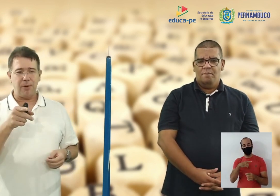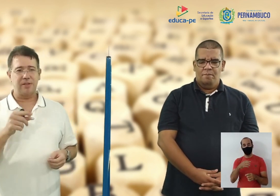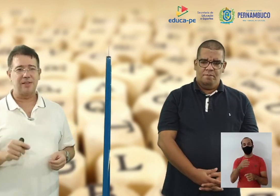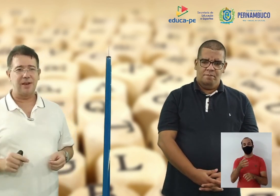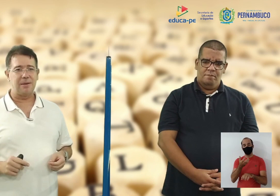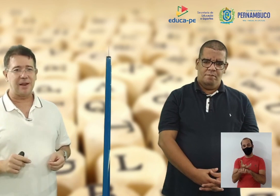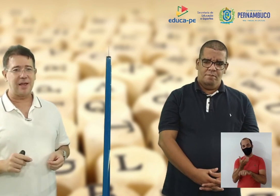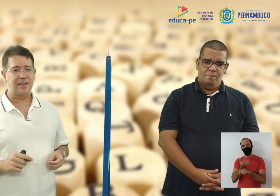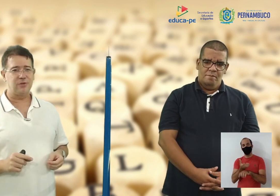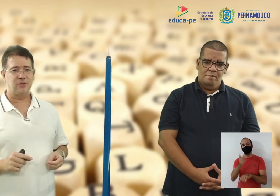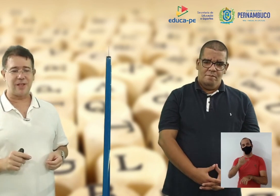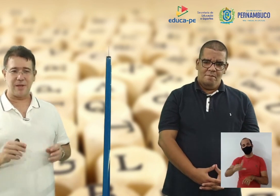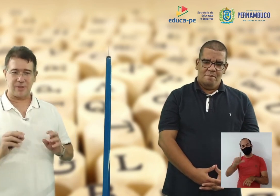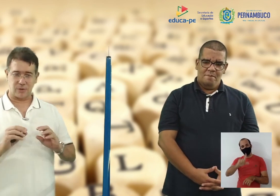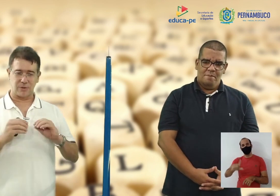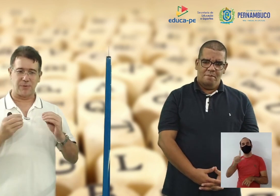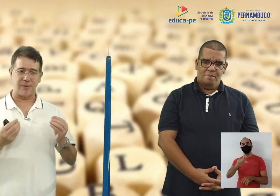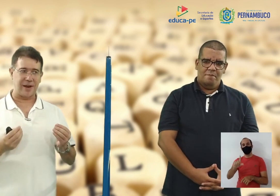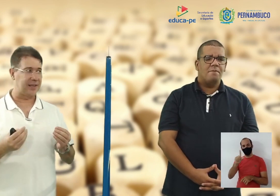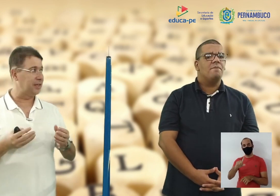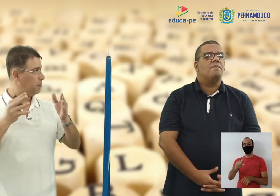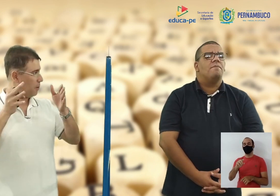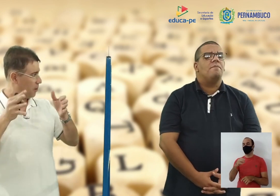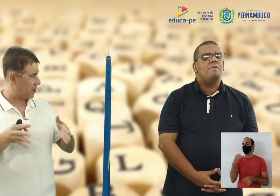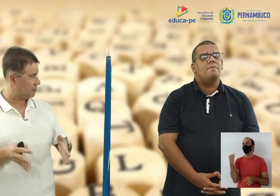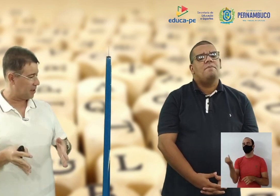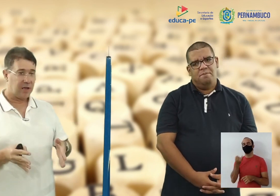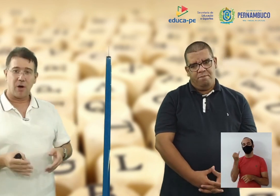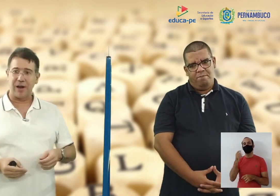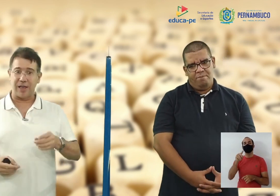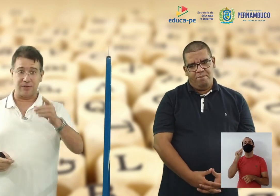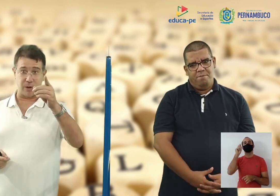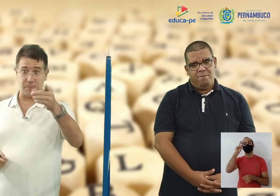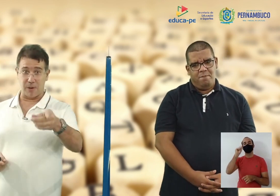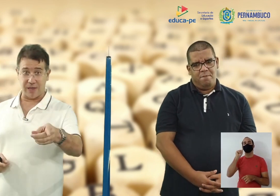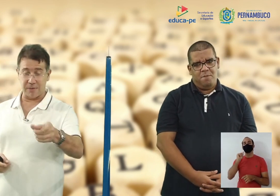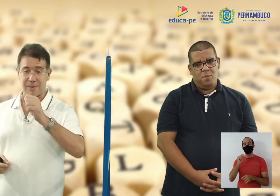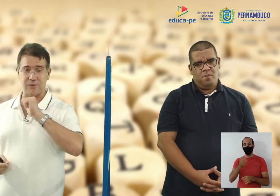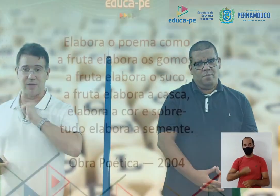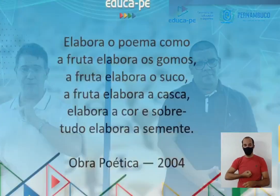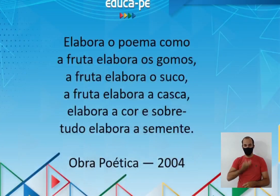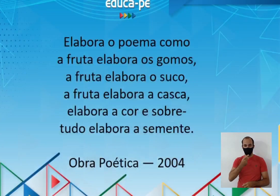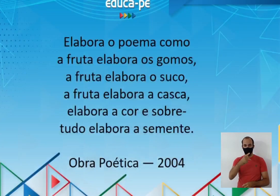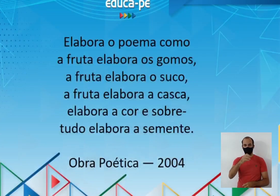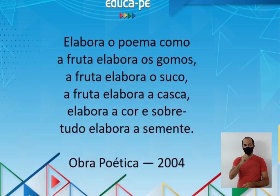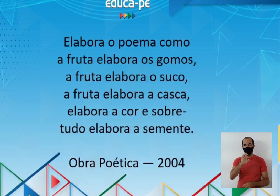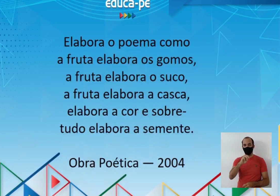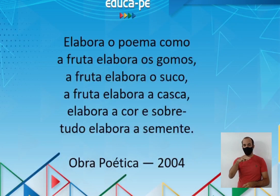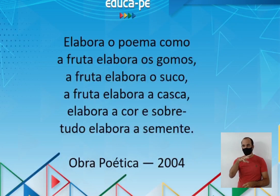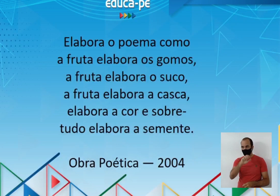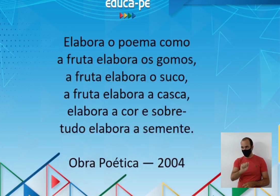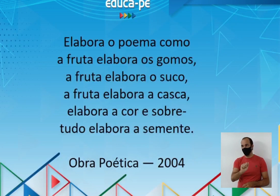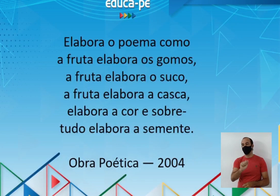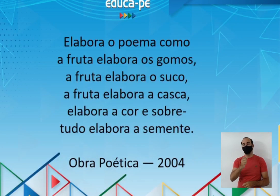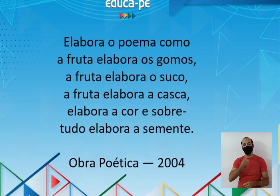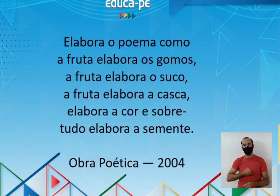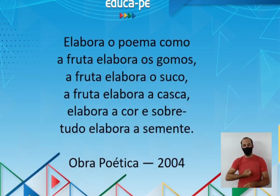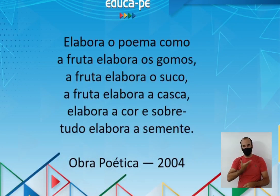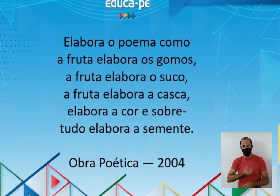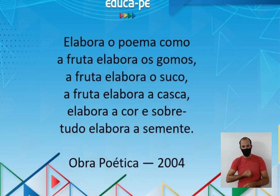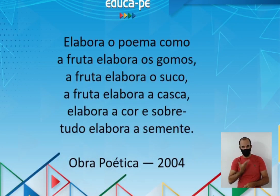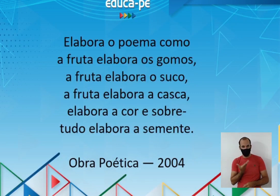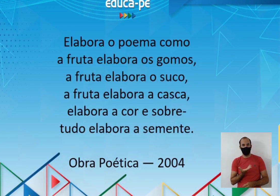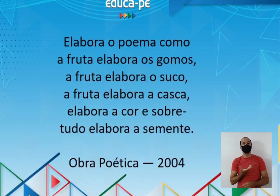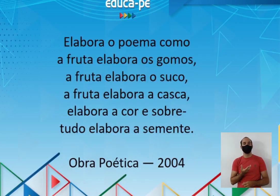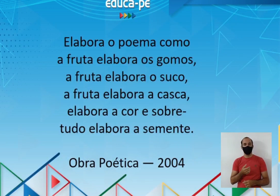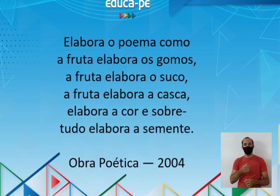É importante lembrar aqui, justamente quando o senhor fala aqui o poema, olha isso, é um poema, mais uma vez trago ele aqui. O poema ele está em